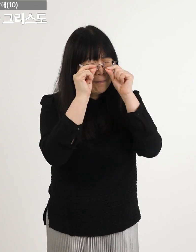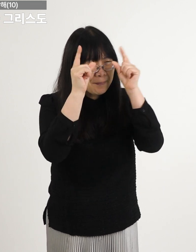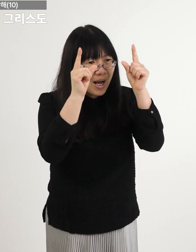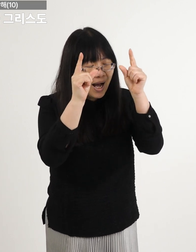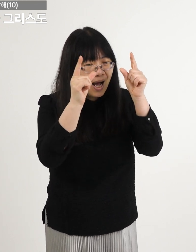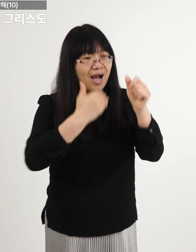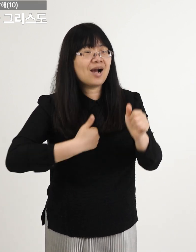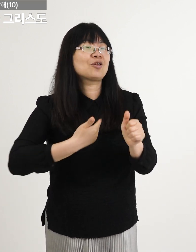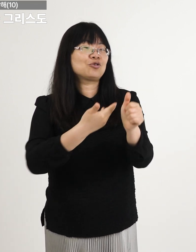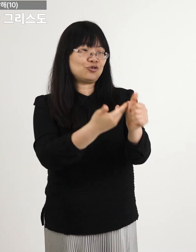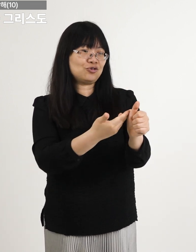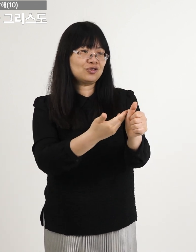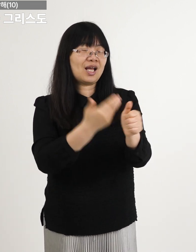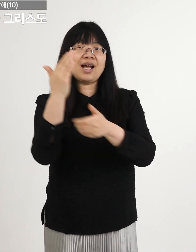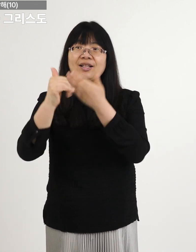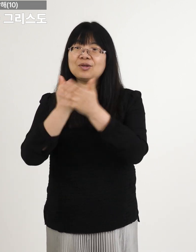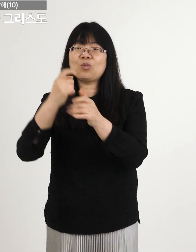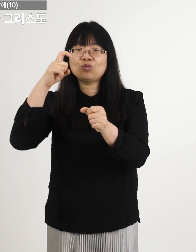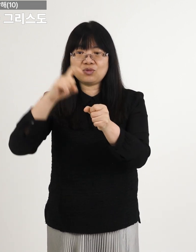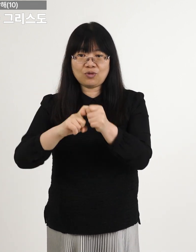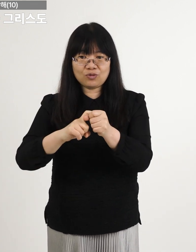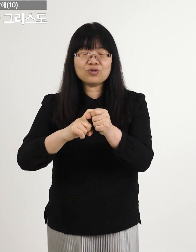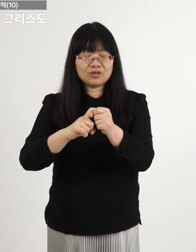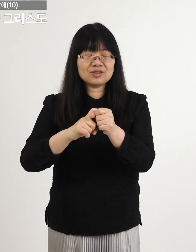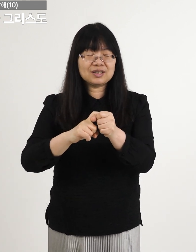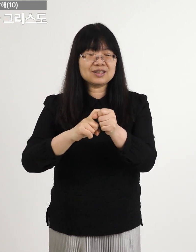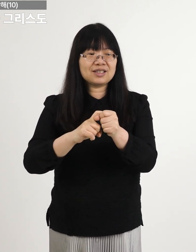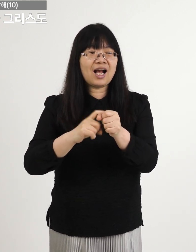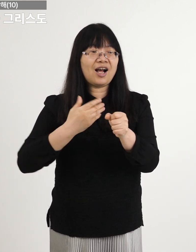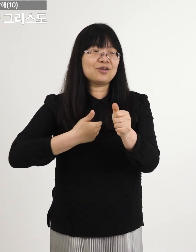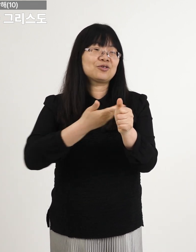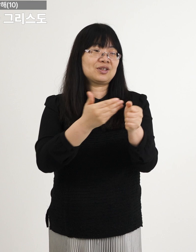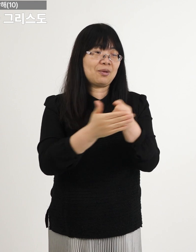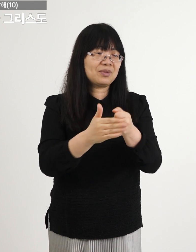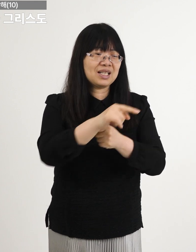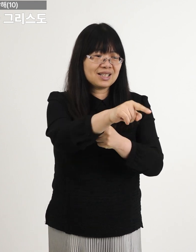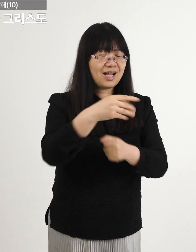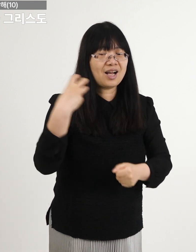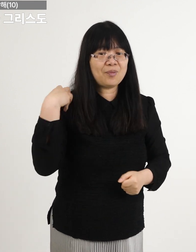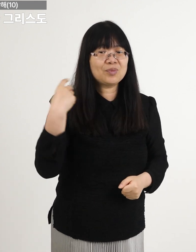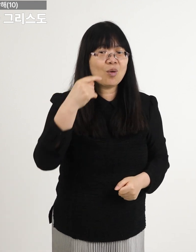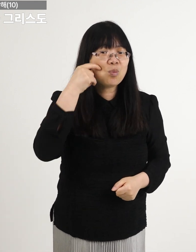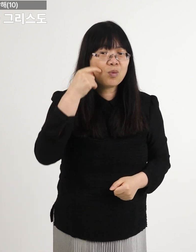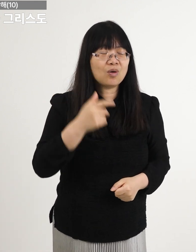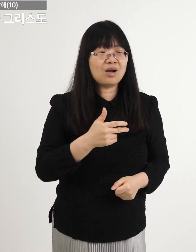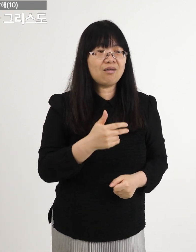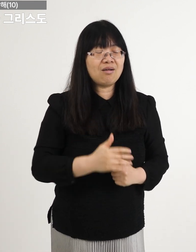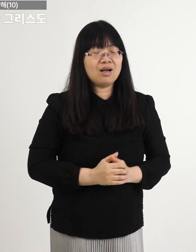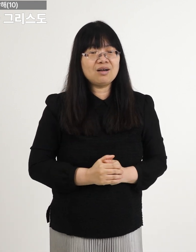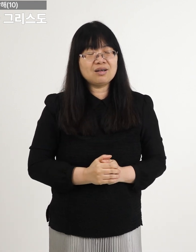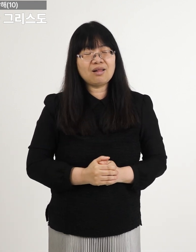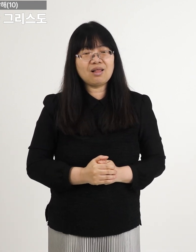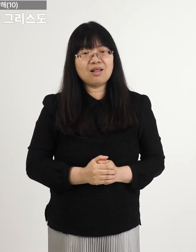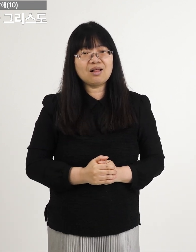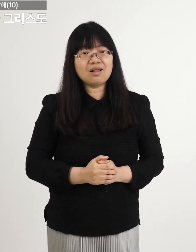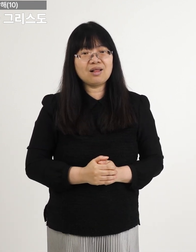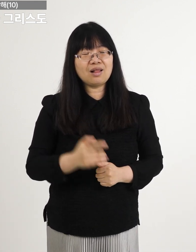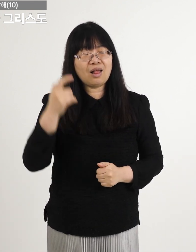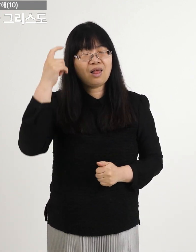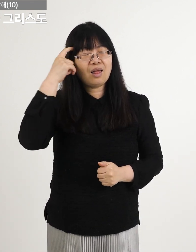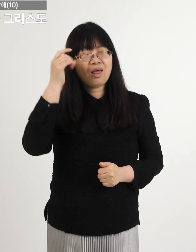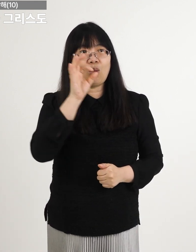뭔가를 깨닫게 해주는 게 내 목적이다. 그러니까 네가 감당 못할 아주 혼이 빠질